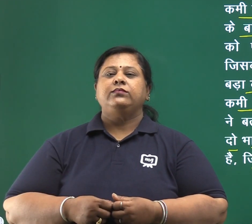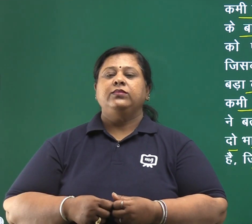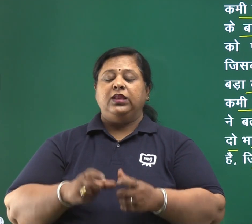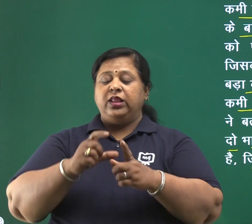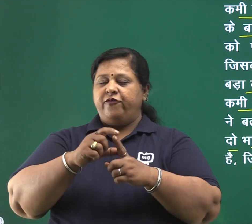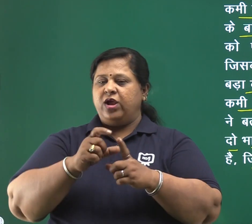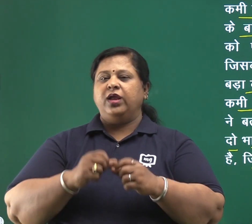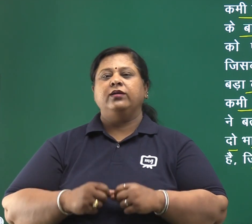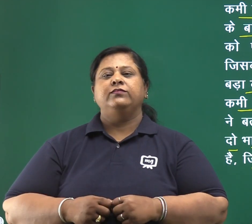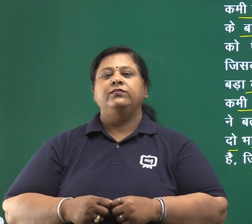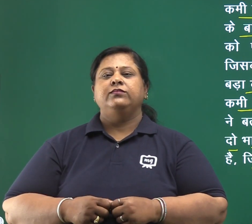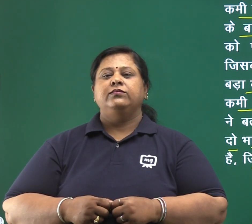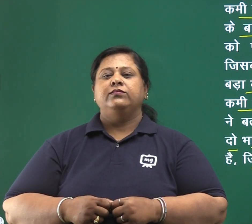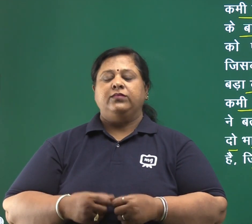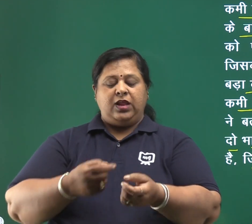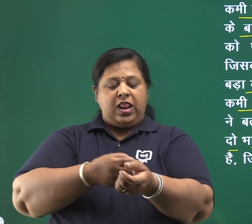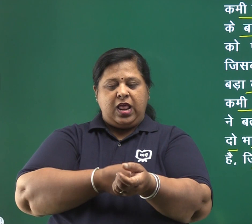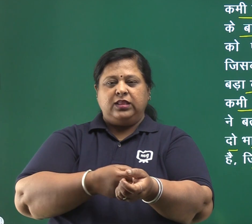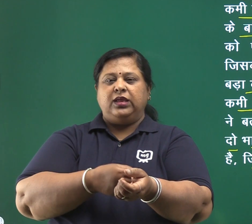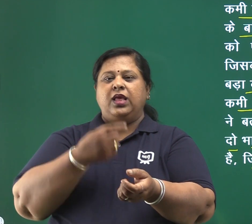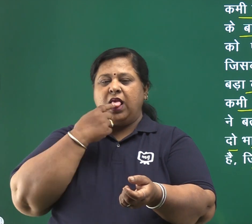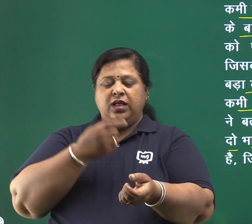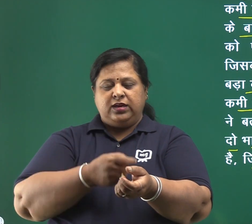दिव्या के रक्त की